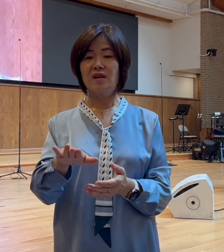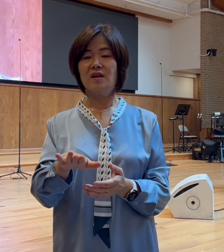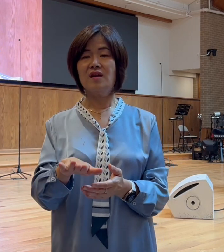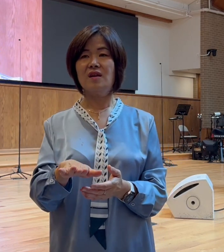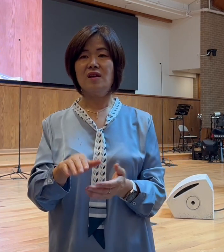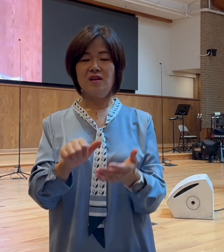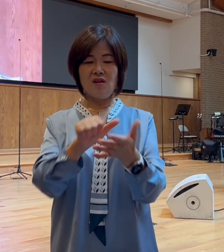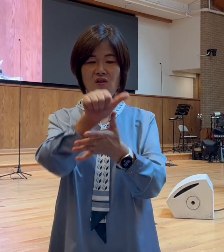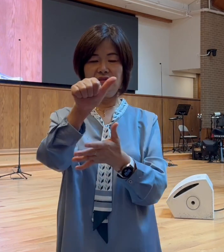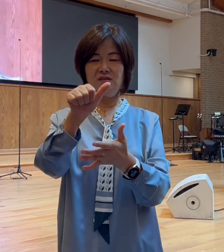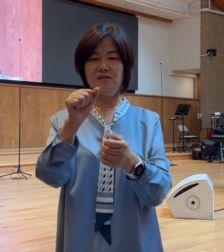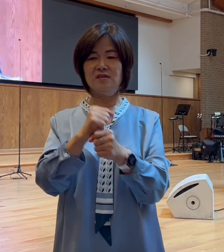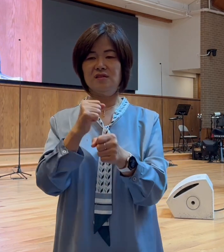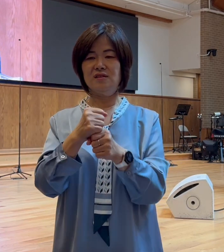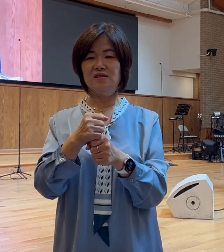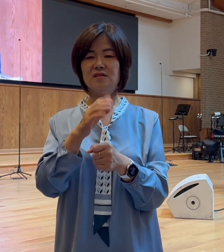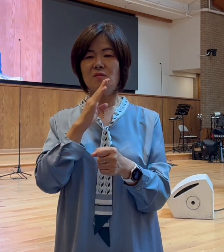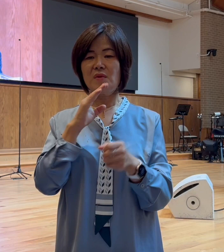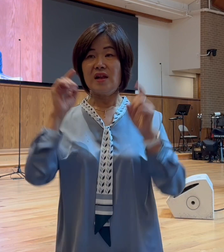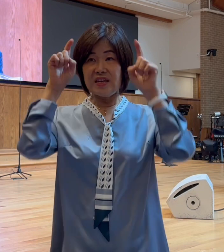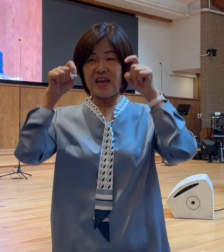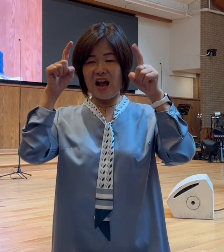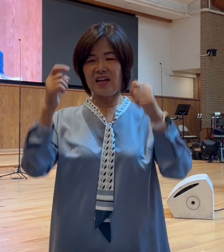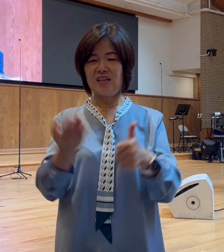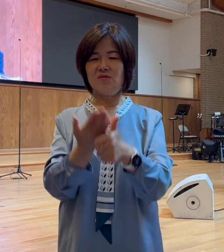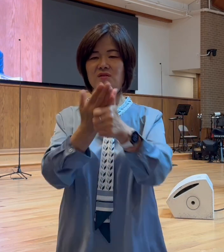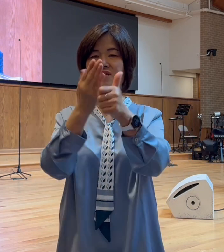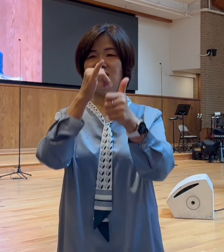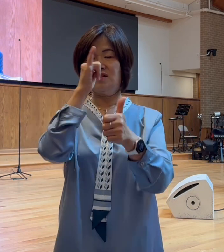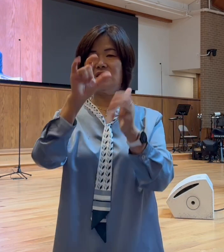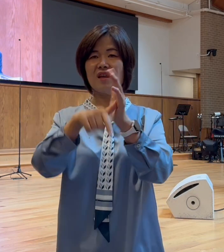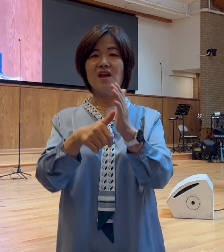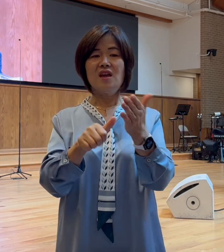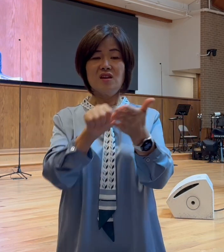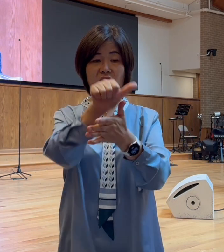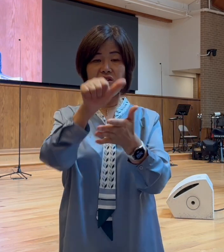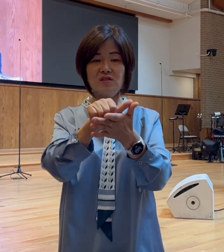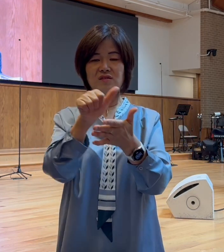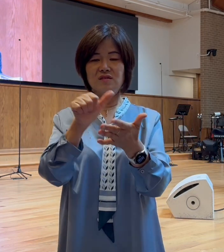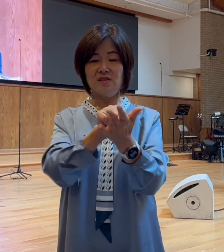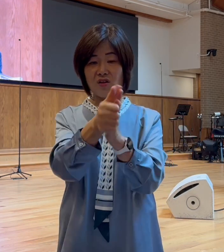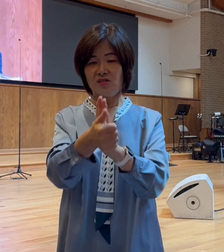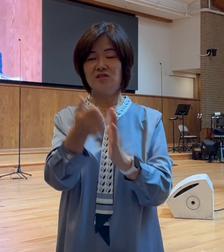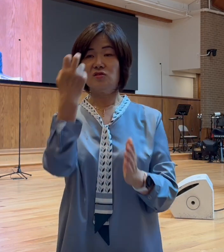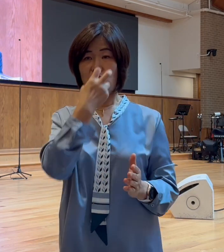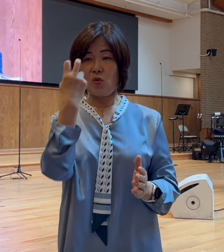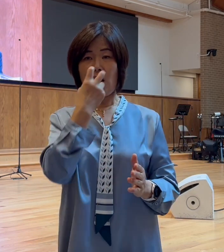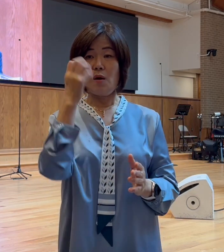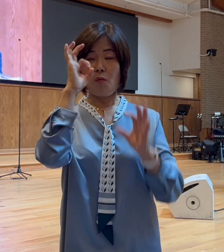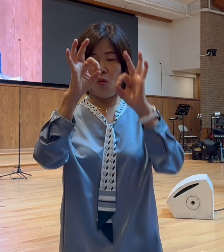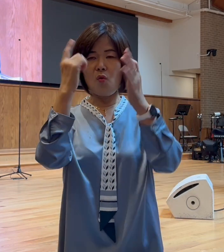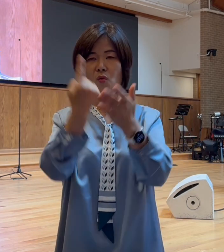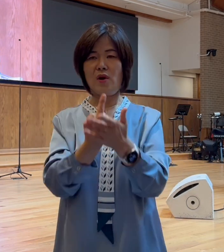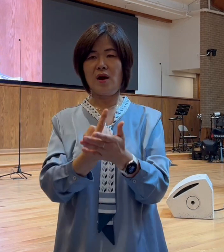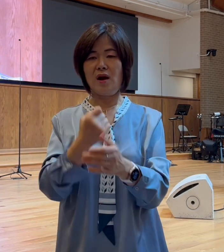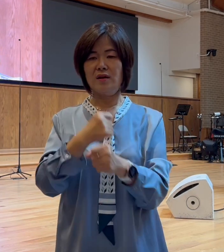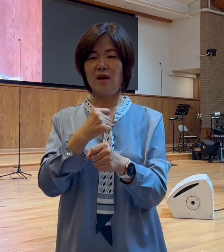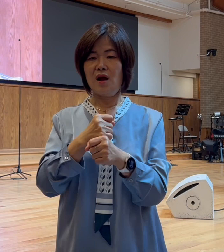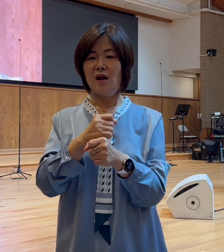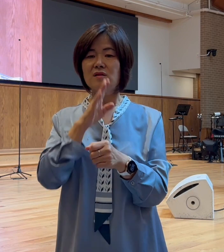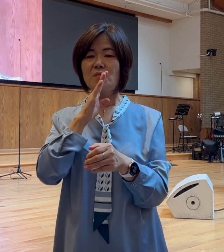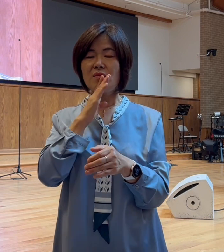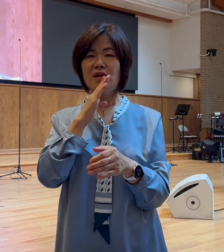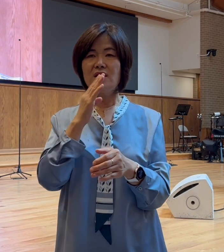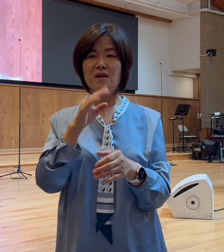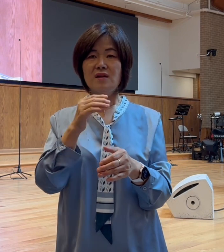형들이 도단에서 양을 치고 있을 때 아버지가 가서 형들의 형편을 살펴보고 오라 그러니까 이제 요셉이